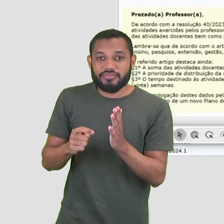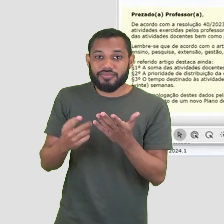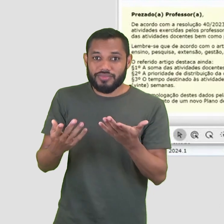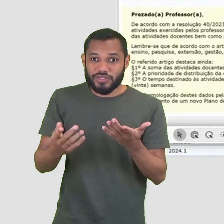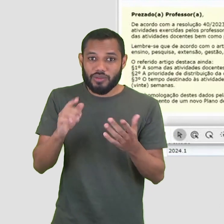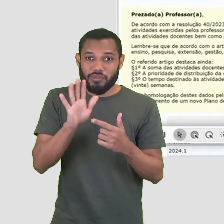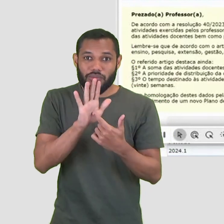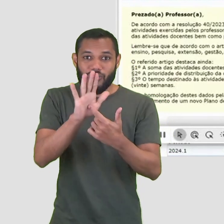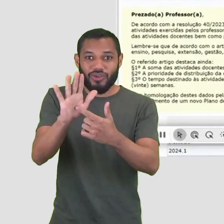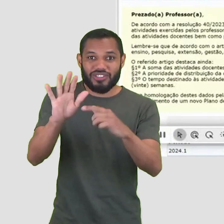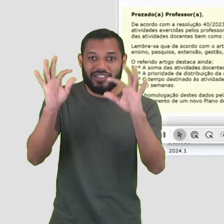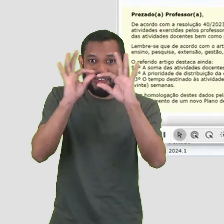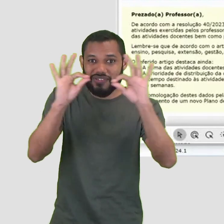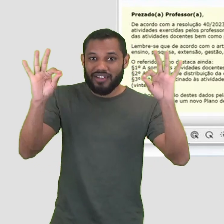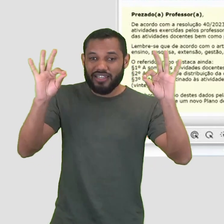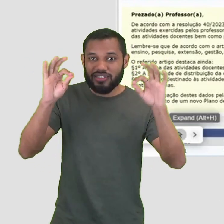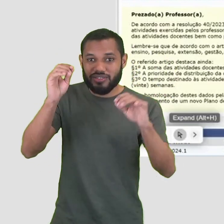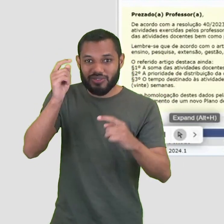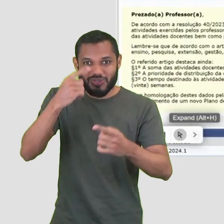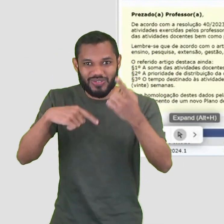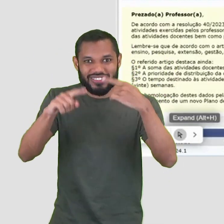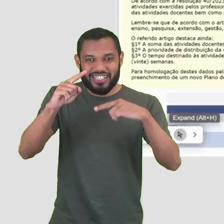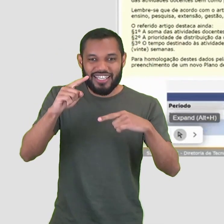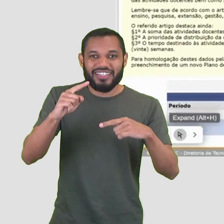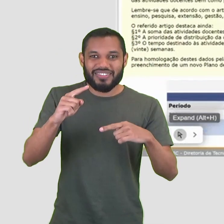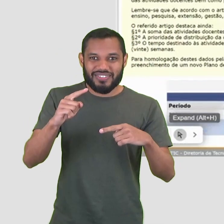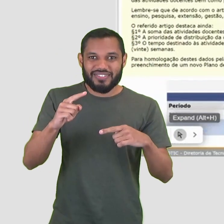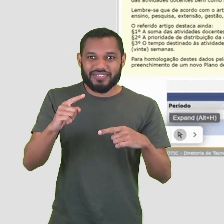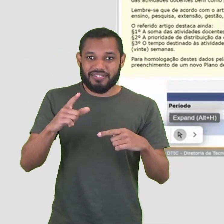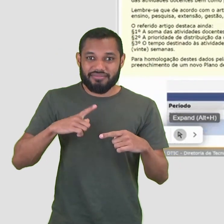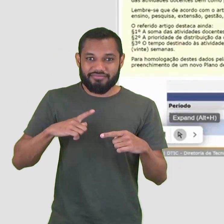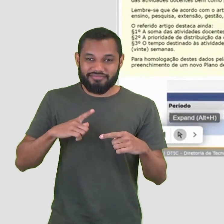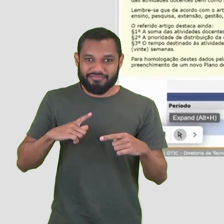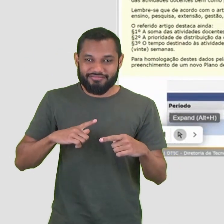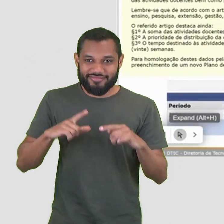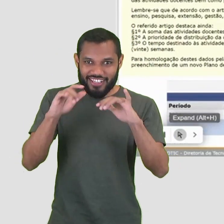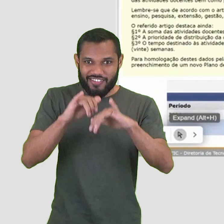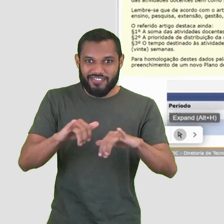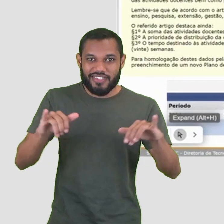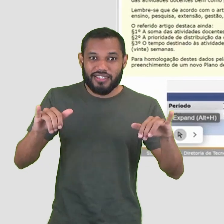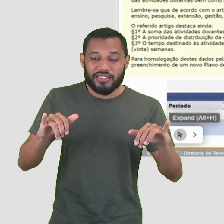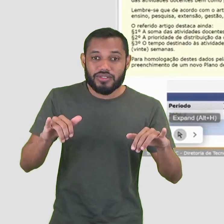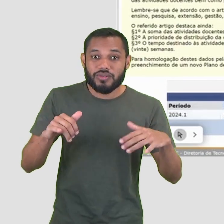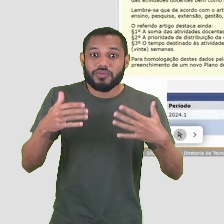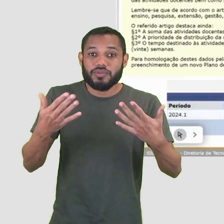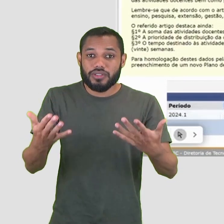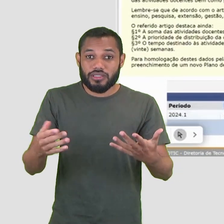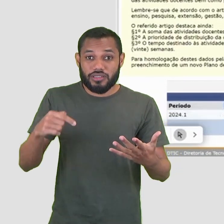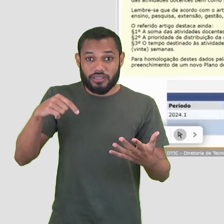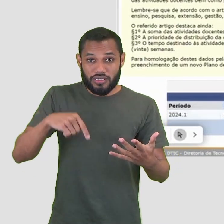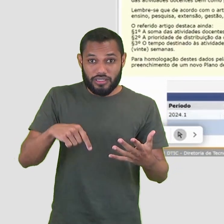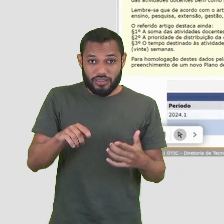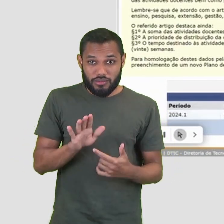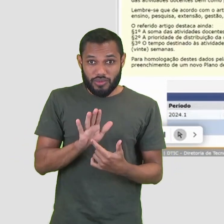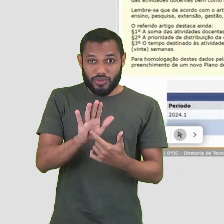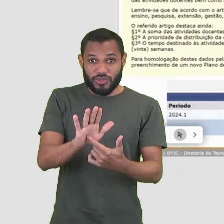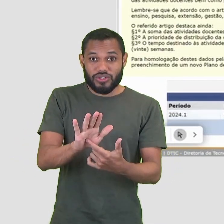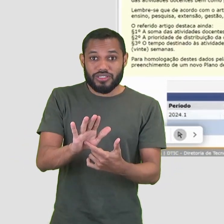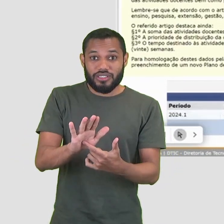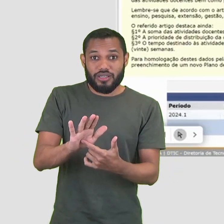operação foi realizada com sucesso, então vai aparecer essa mensagem. E aí a situação aparece